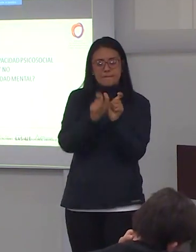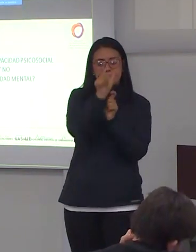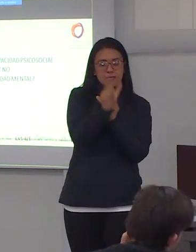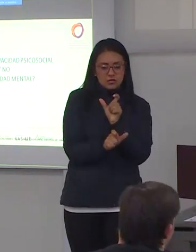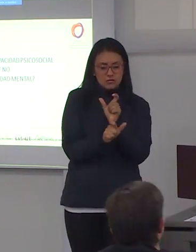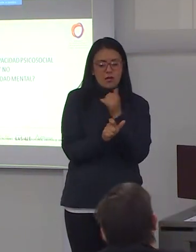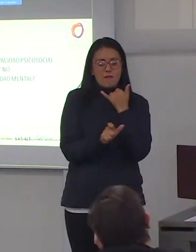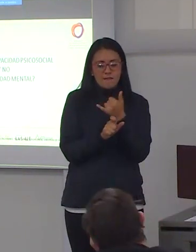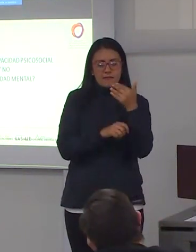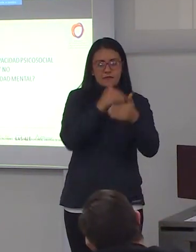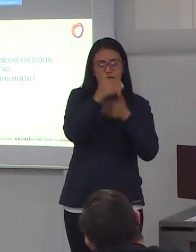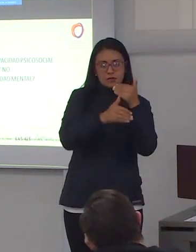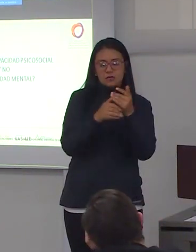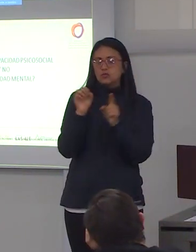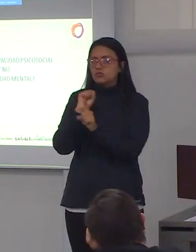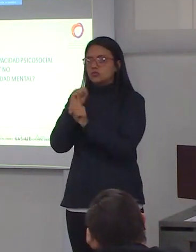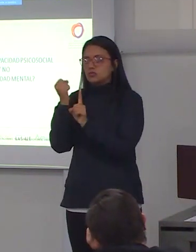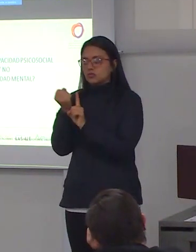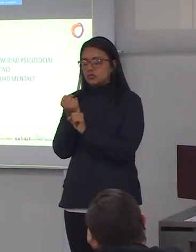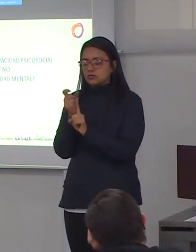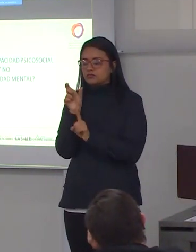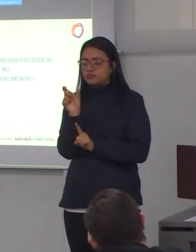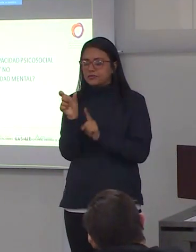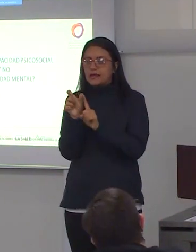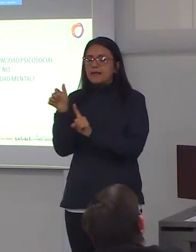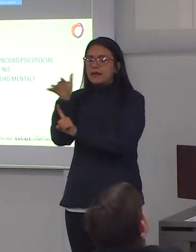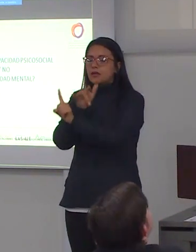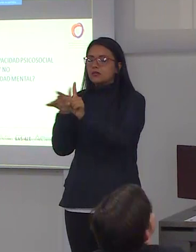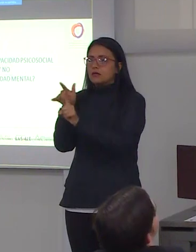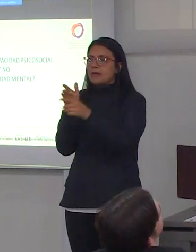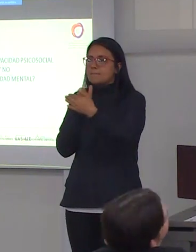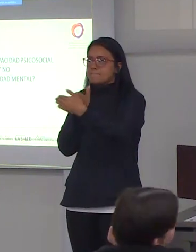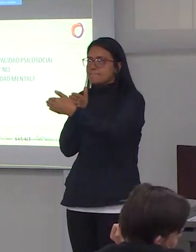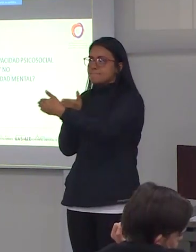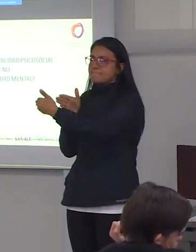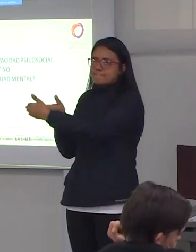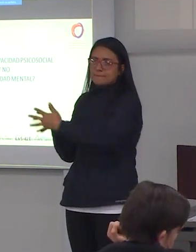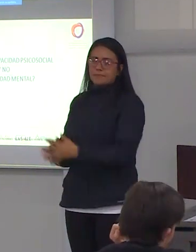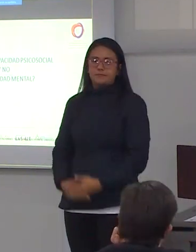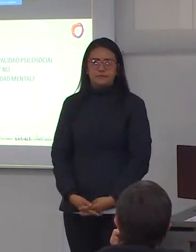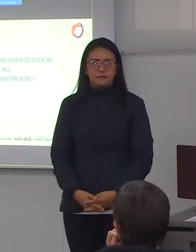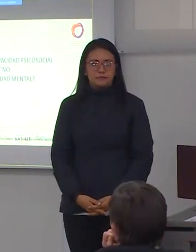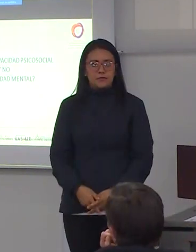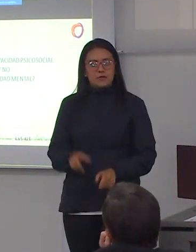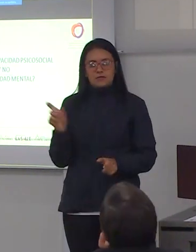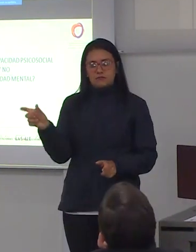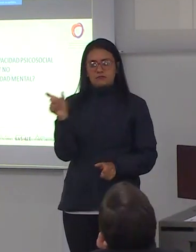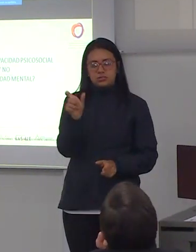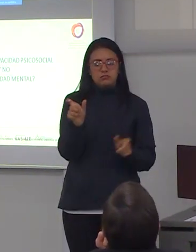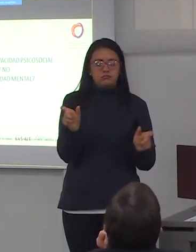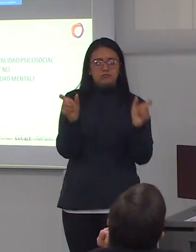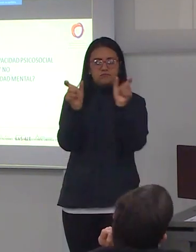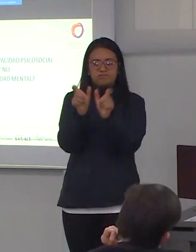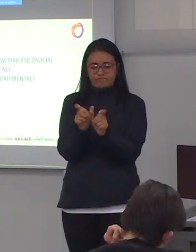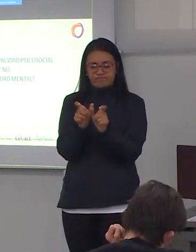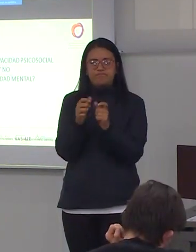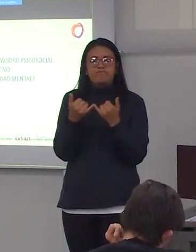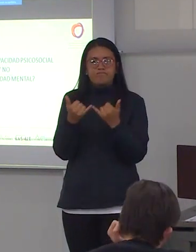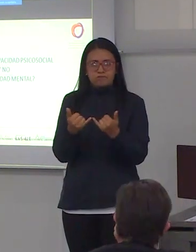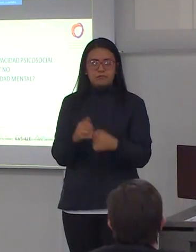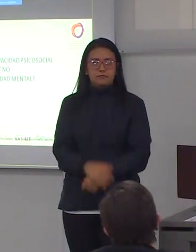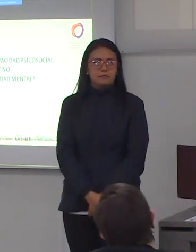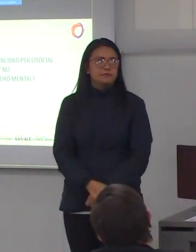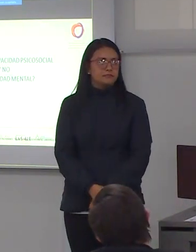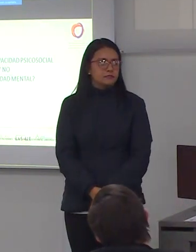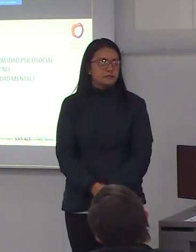con su proceso y lo social que es todo el entorno y las barreras entonces ahí tenemos los dos elementos de la ecuación por un